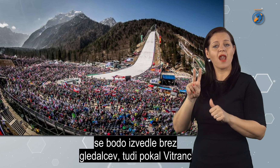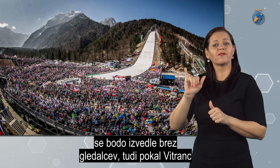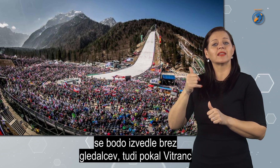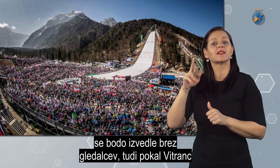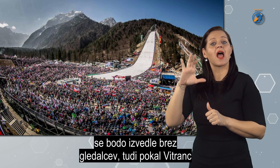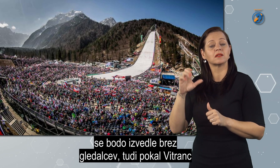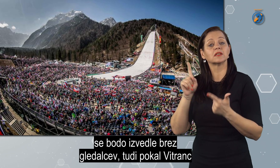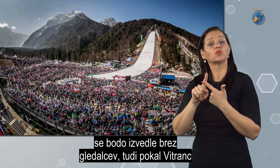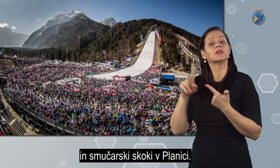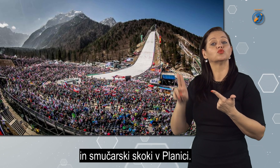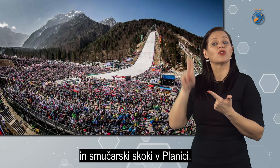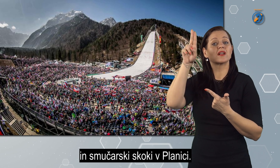Planici.